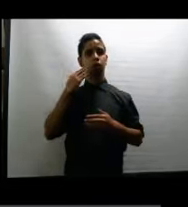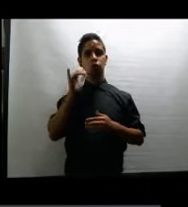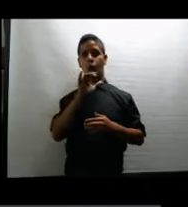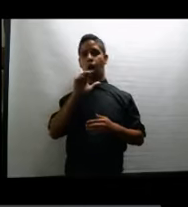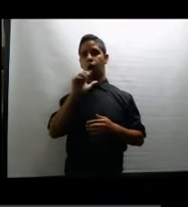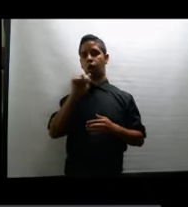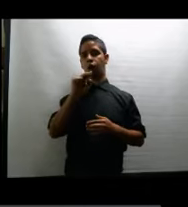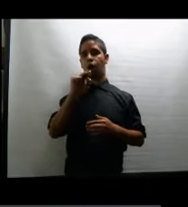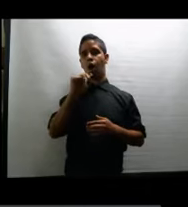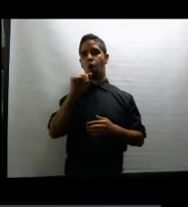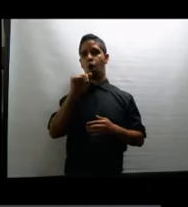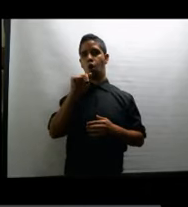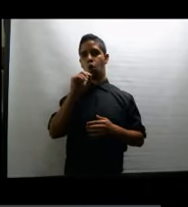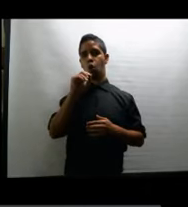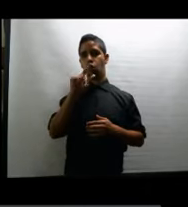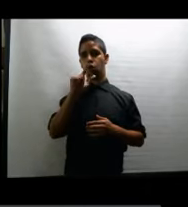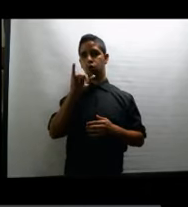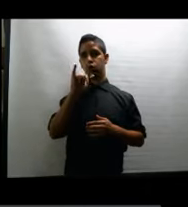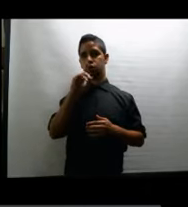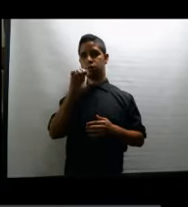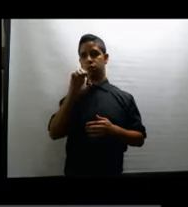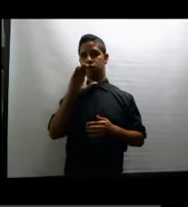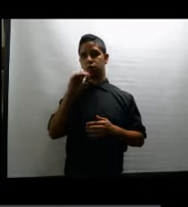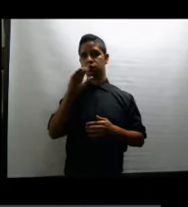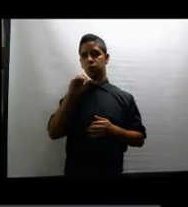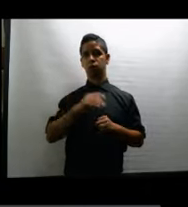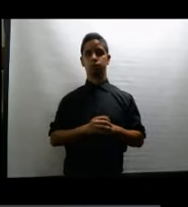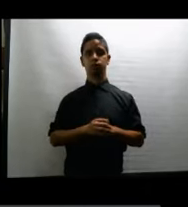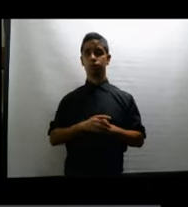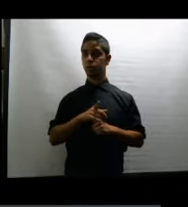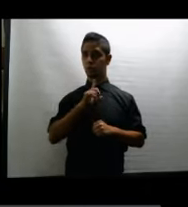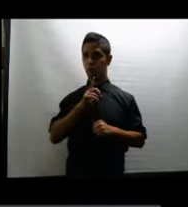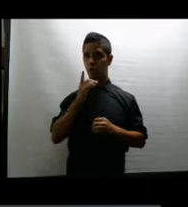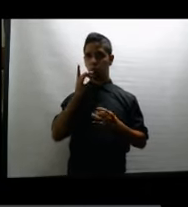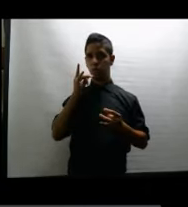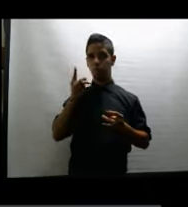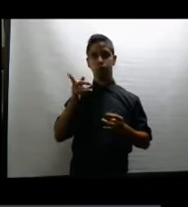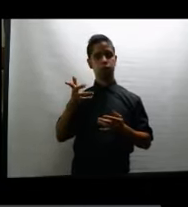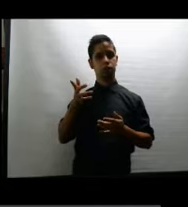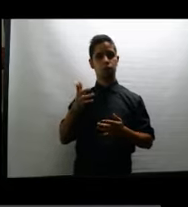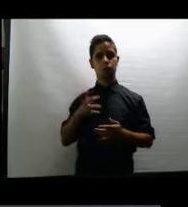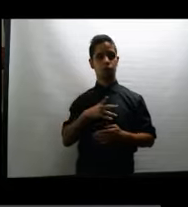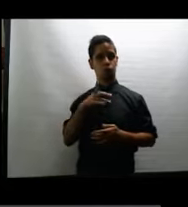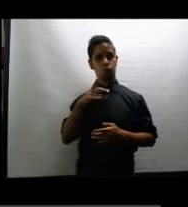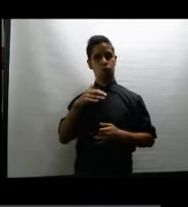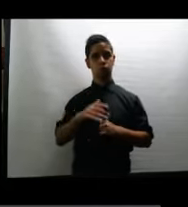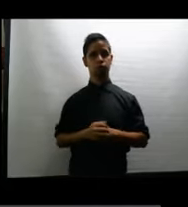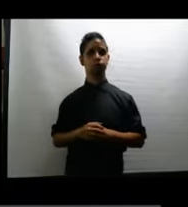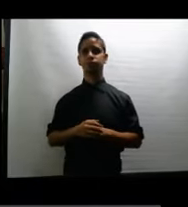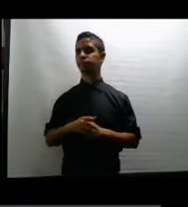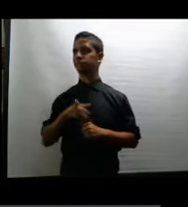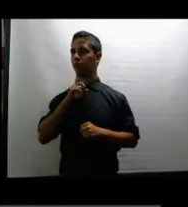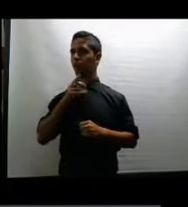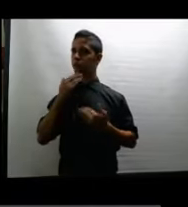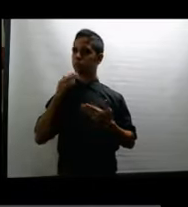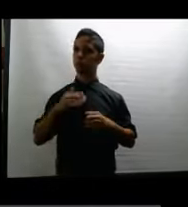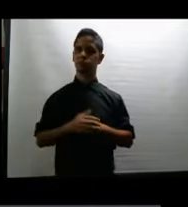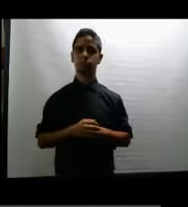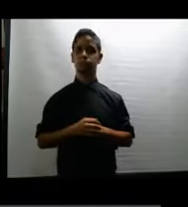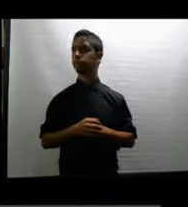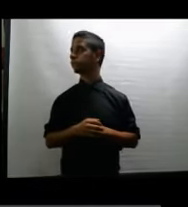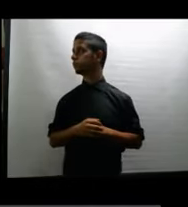Y el canoli de coco. Wow. ¿Canoli de qué? ¿De coco? De coco. ¡Ah! ¡Qué lujo! Ay, gracias. Así que ya usted tiene aquí.